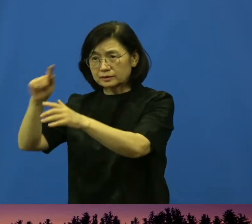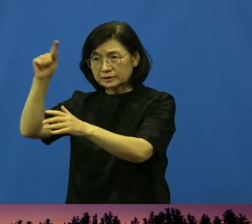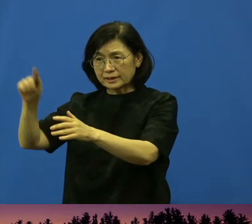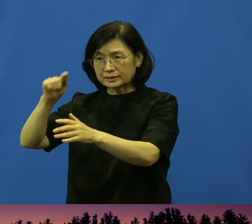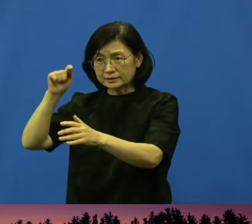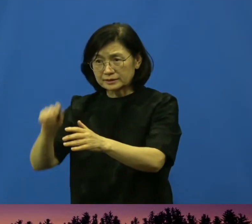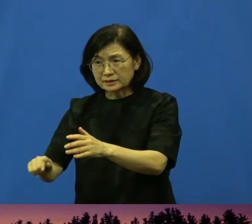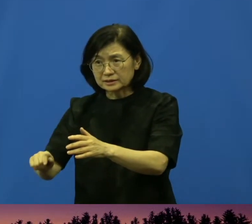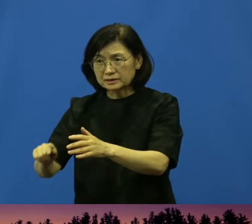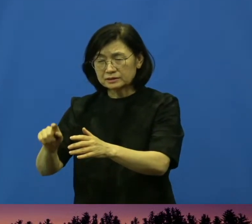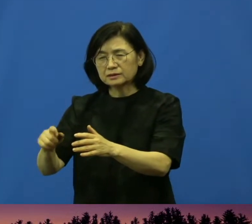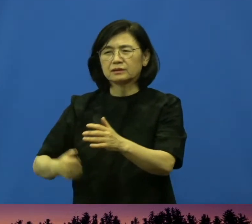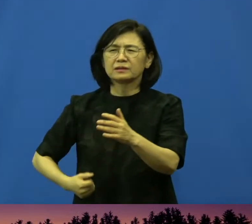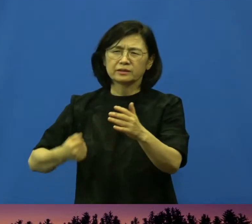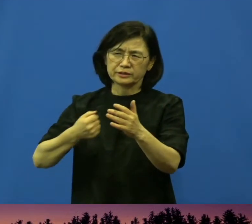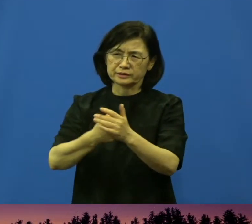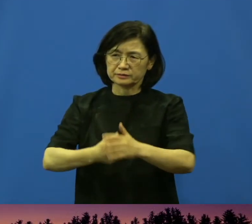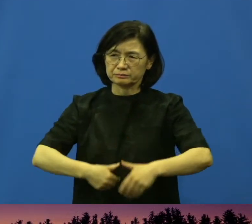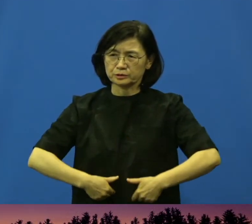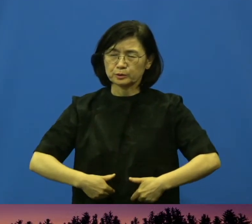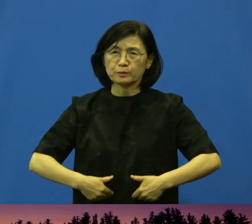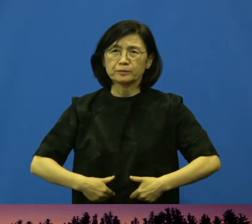거예요.